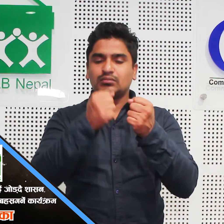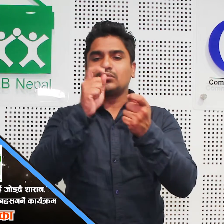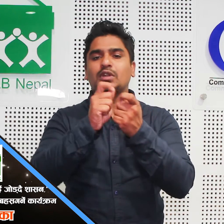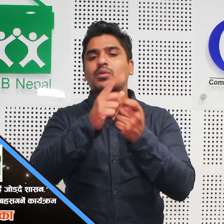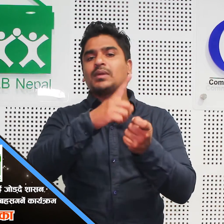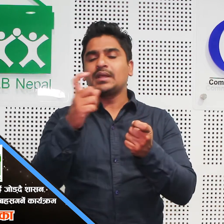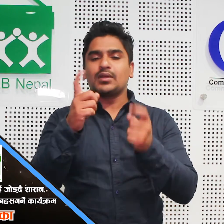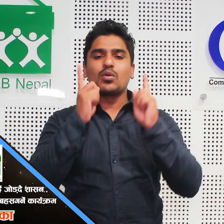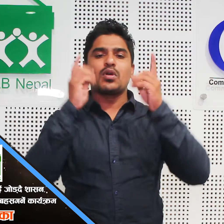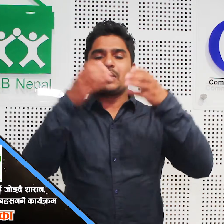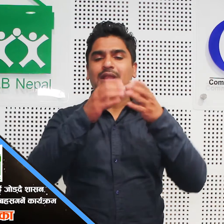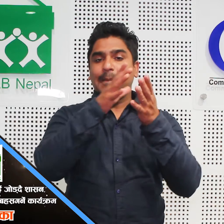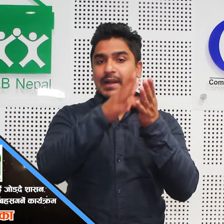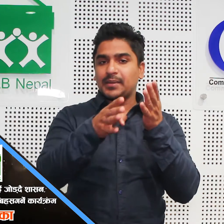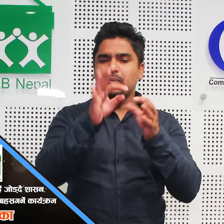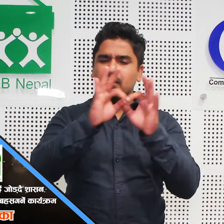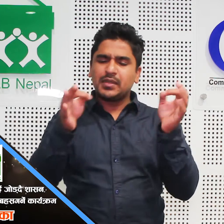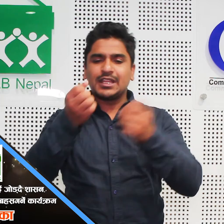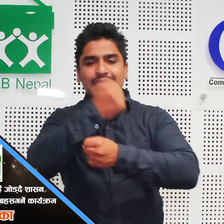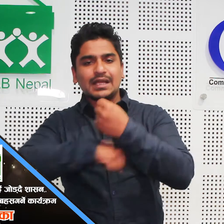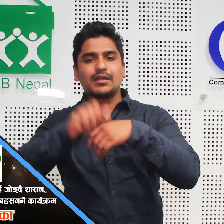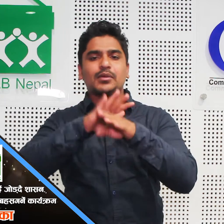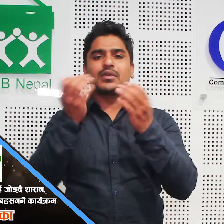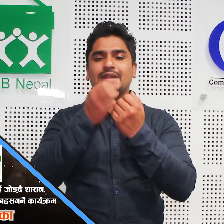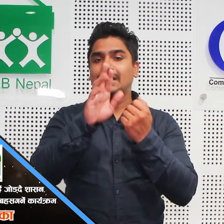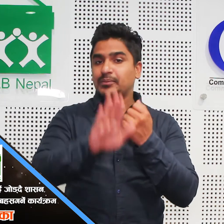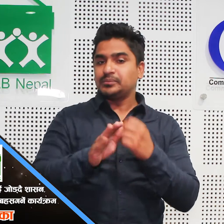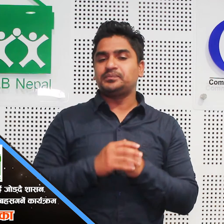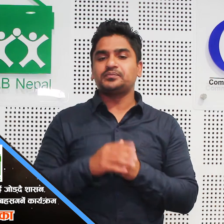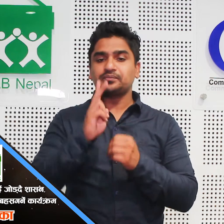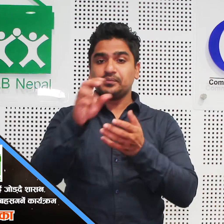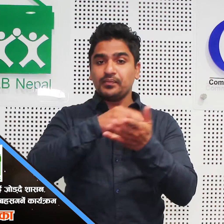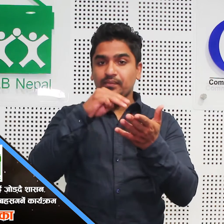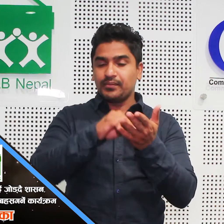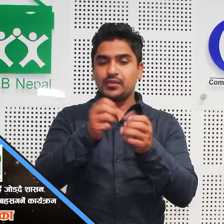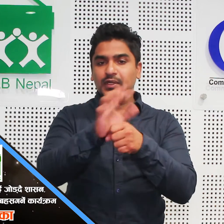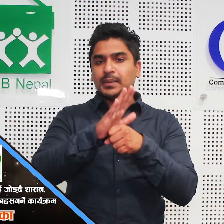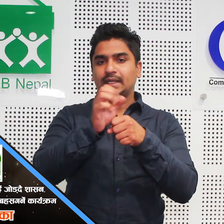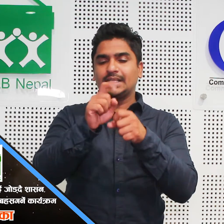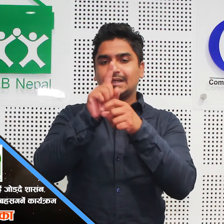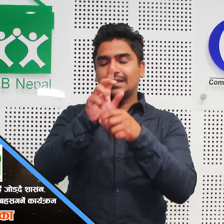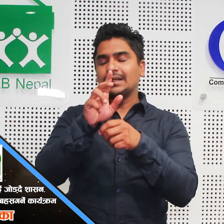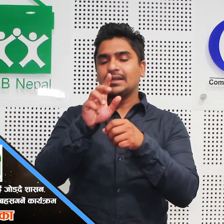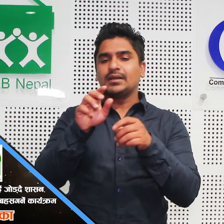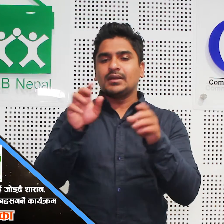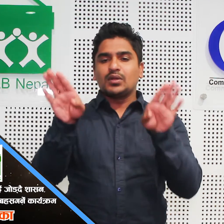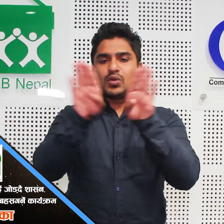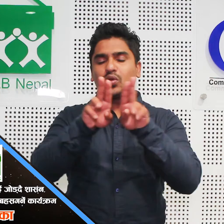चाहिँ नगरपालिकाको तर्फबाट विभिन्न क्रियाकलापहरू गर्दै आइरहेका छौँ। जसमध्ये हामीले COVID-19 लकडाउनको अवस्थामा चाहिँ हामीले